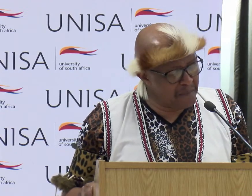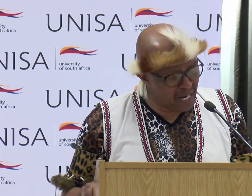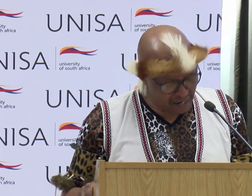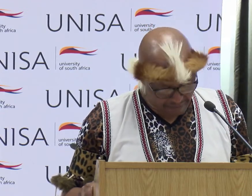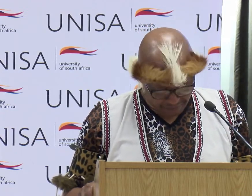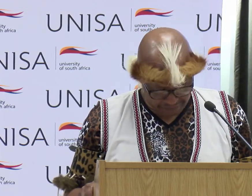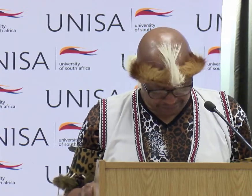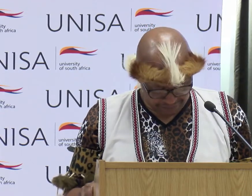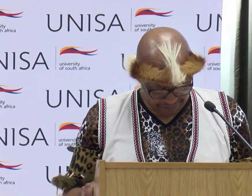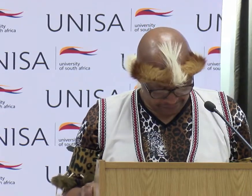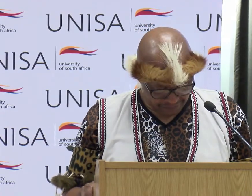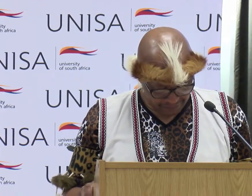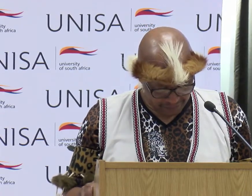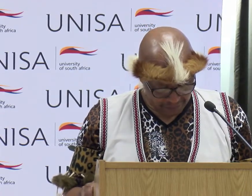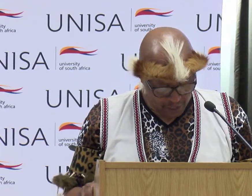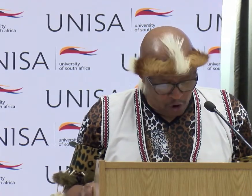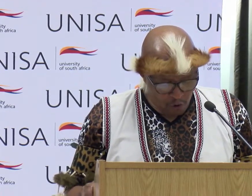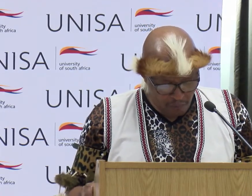mama